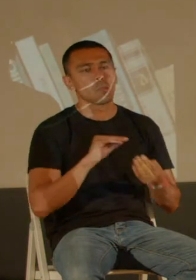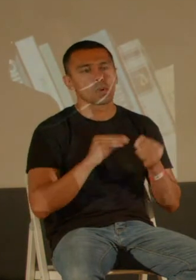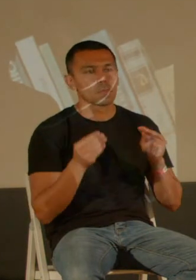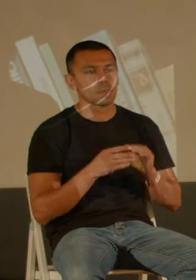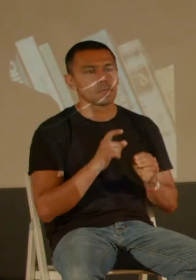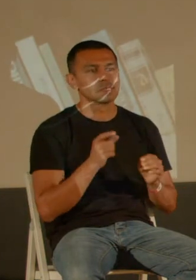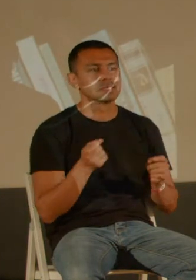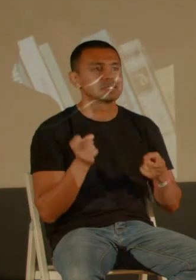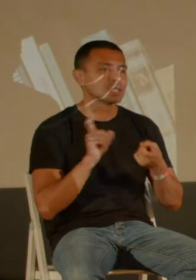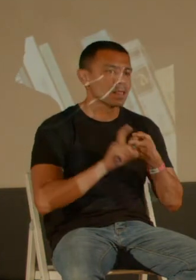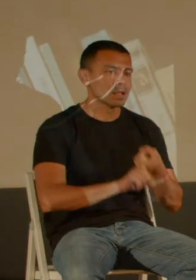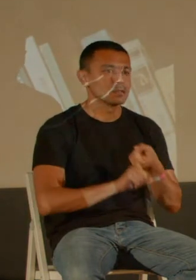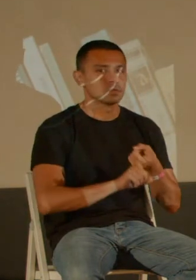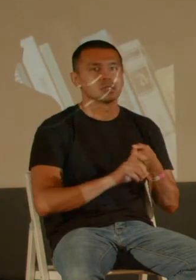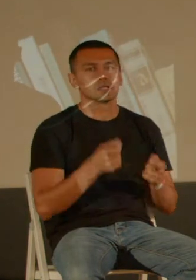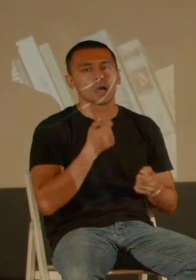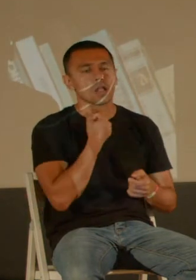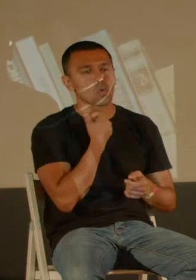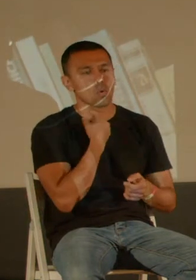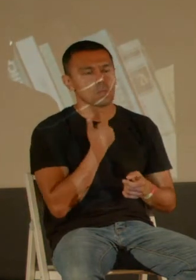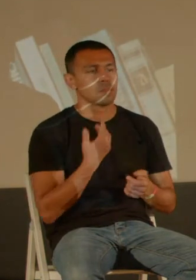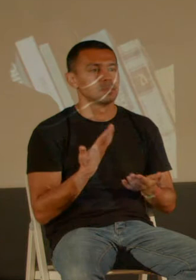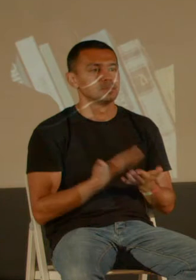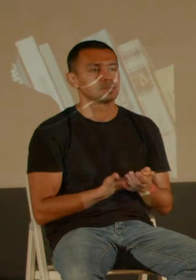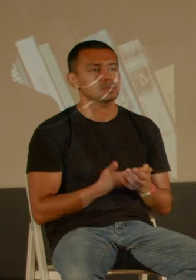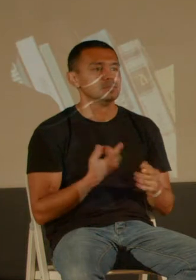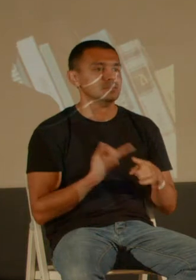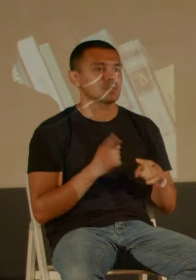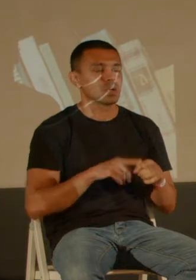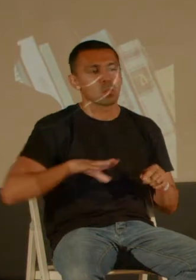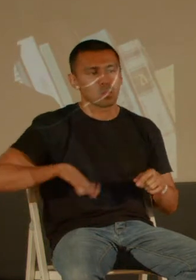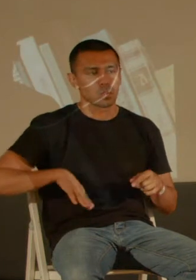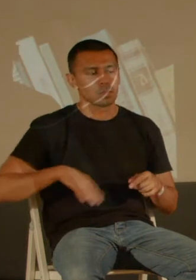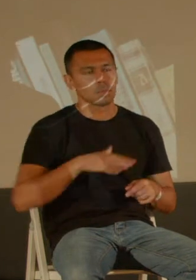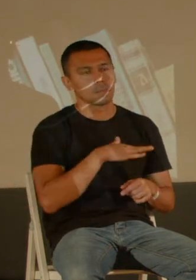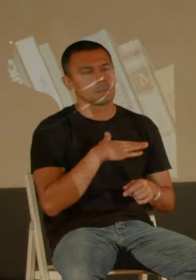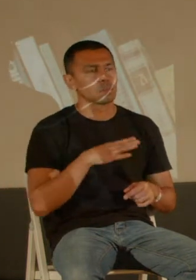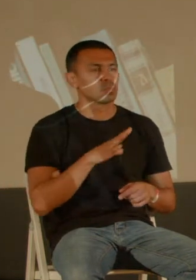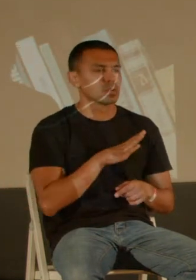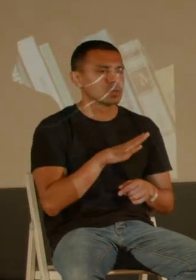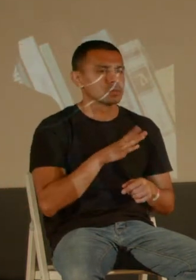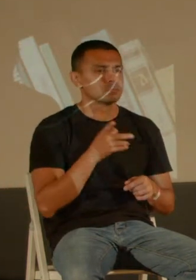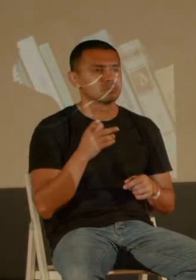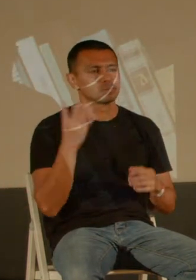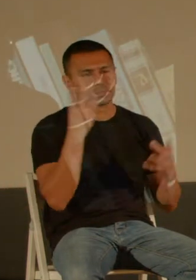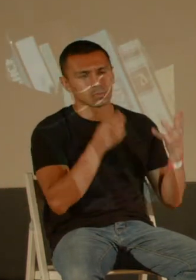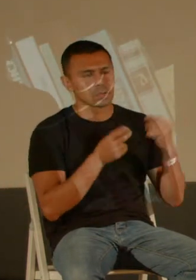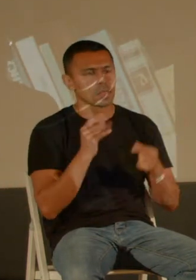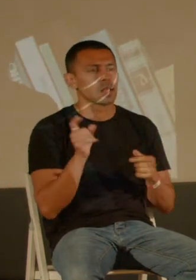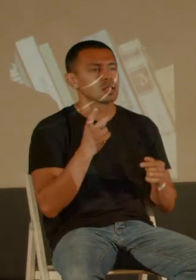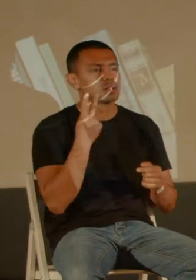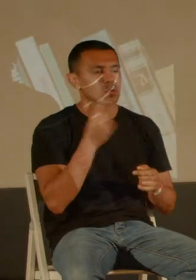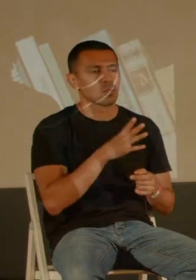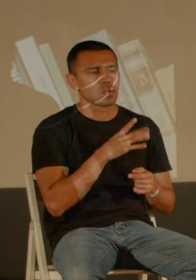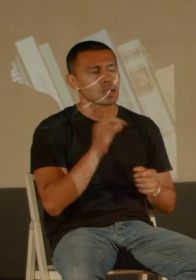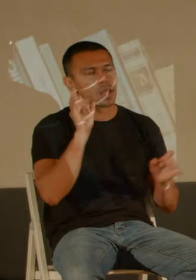проблеми з залежністю з алкоголем. От це потім були певні алюзії на, ну, які завжди